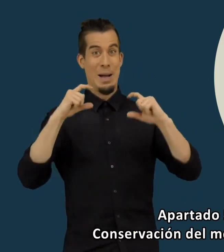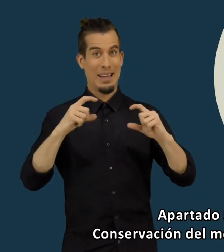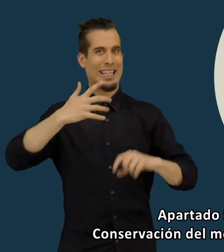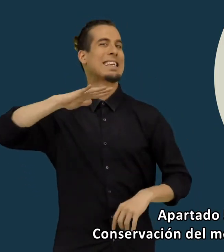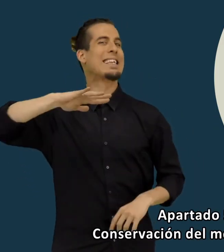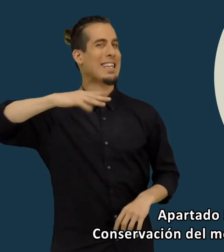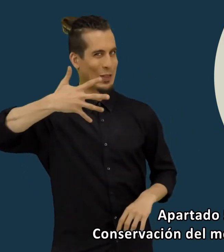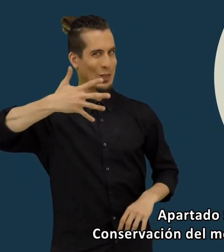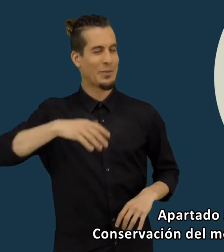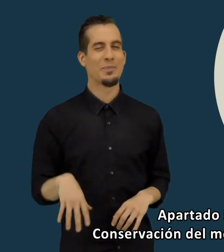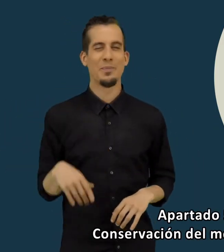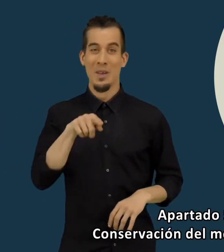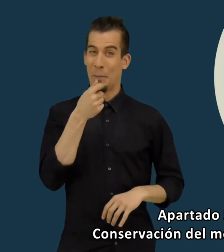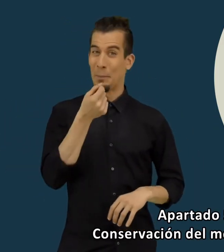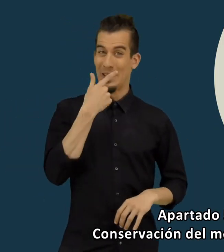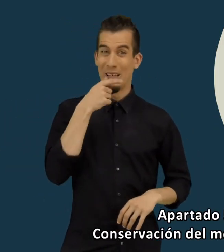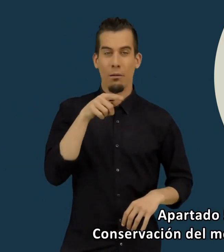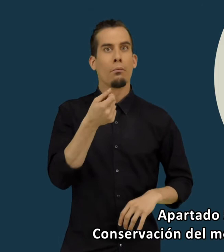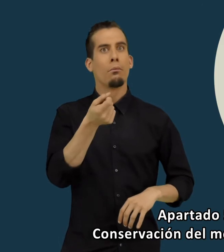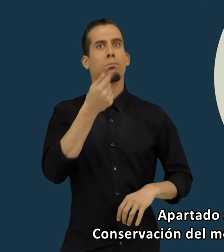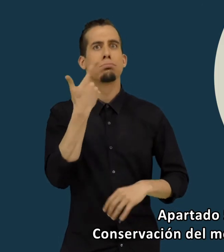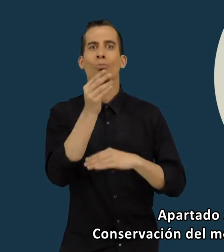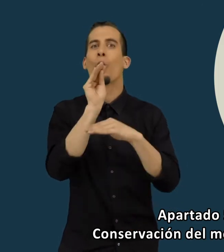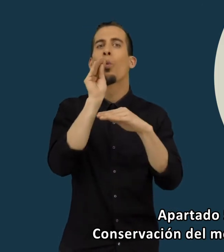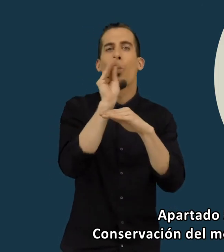Apartado 5. Conservación del medicamento.